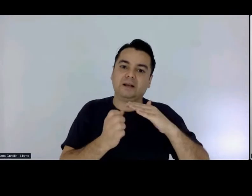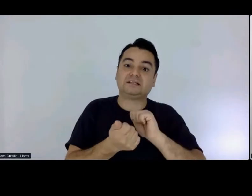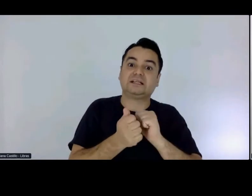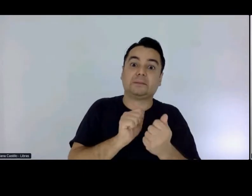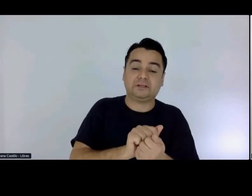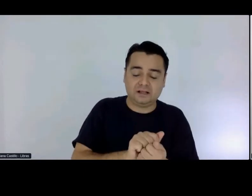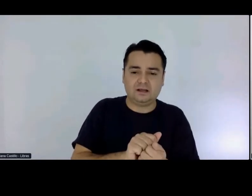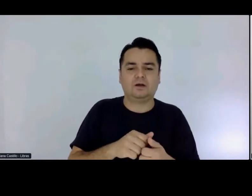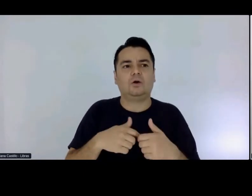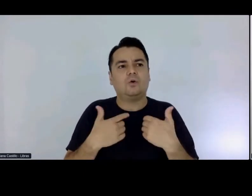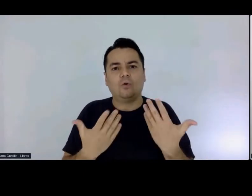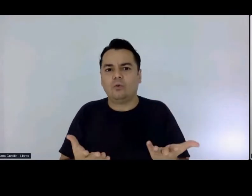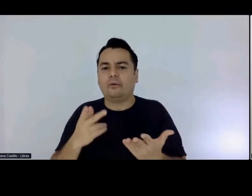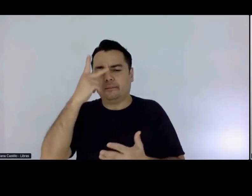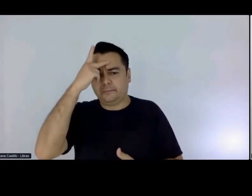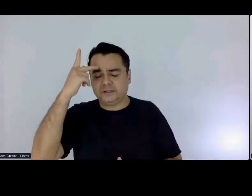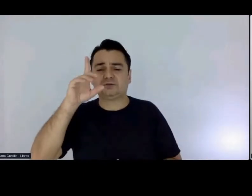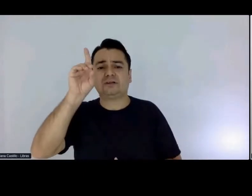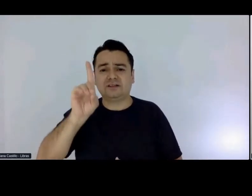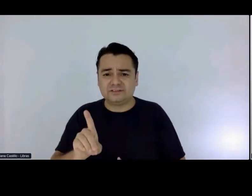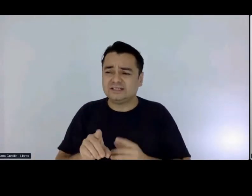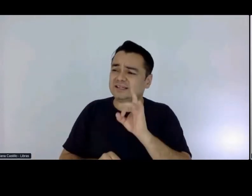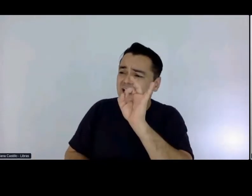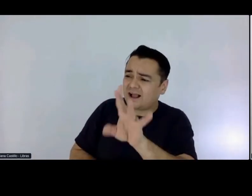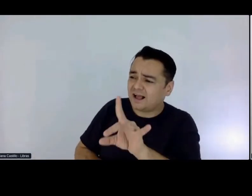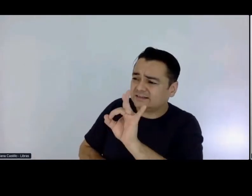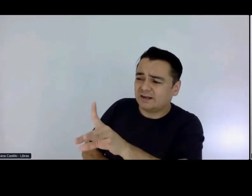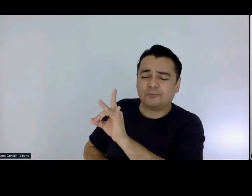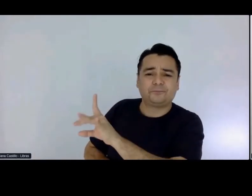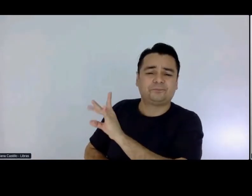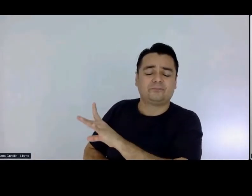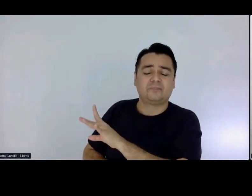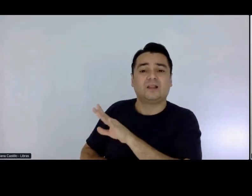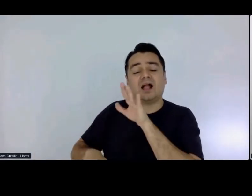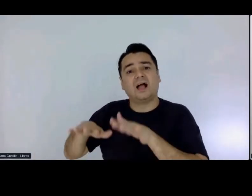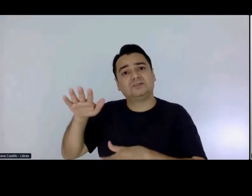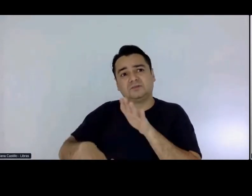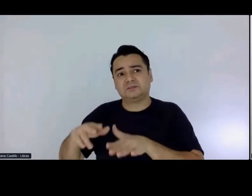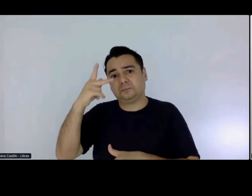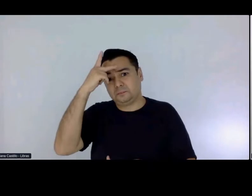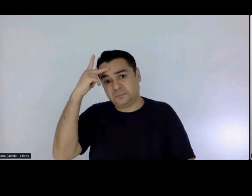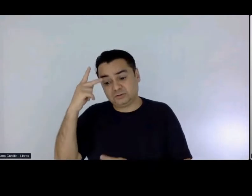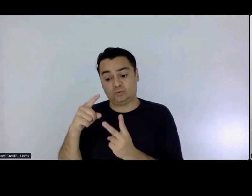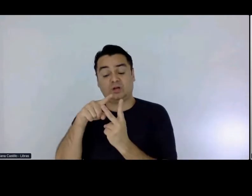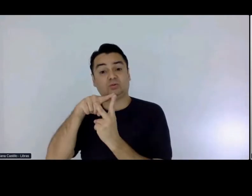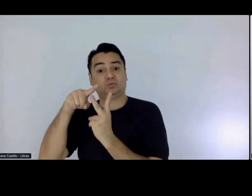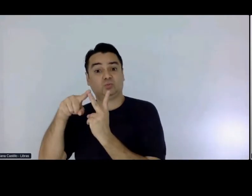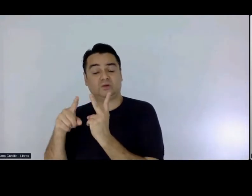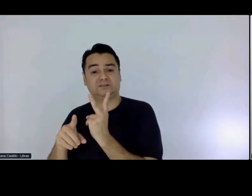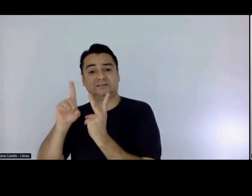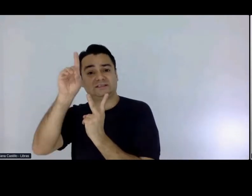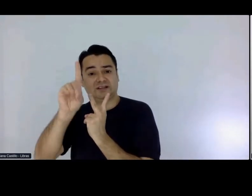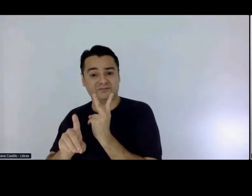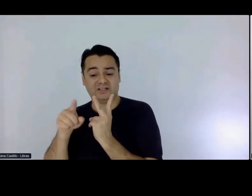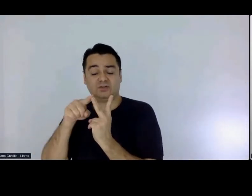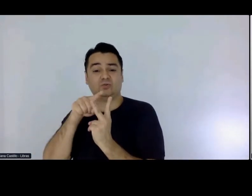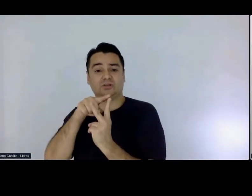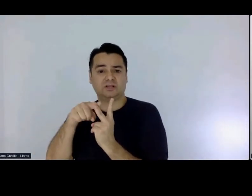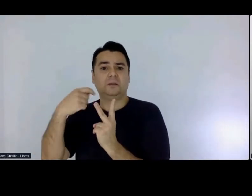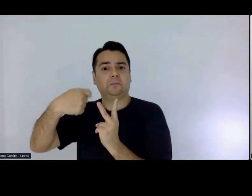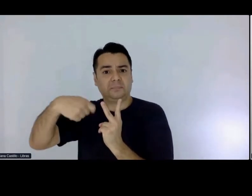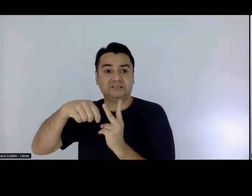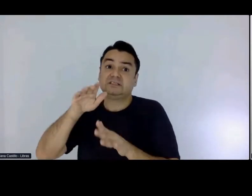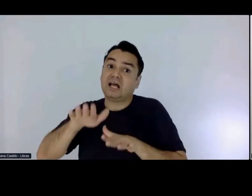para deficiência, mas tem que olhar para cada uma das pessoas. Às vezes, duas pessoas com a mesma deficiência, elas vão necessitar de